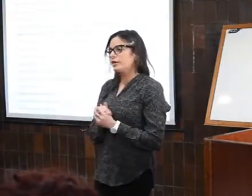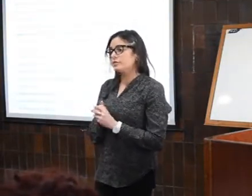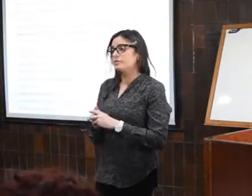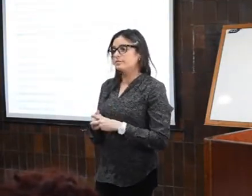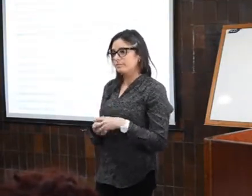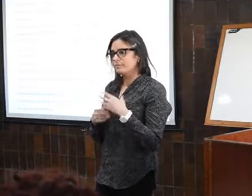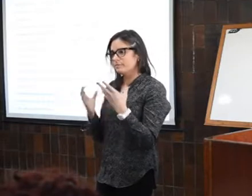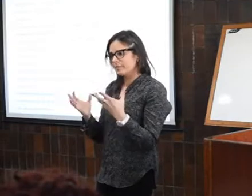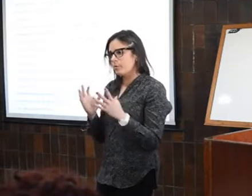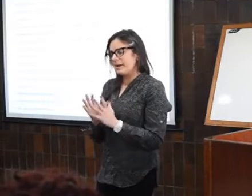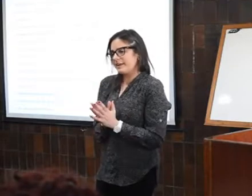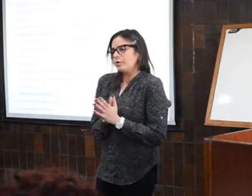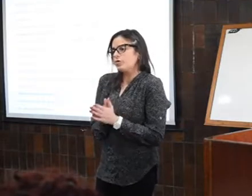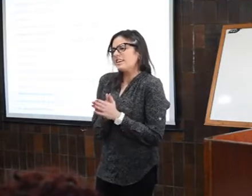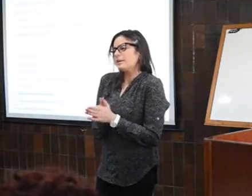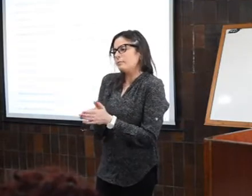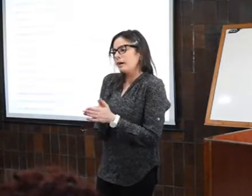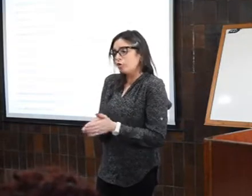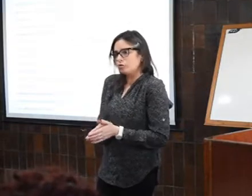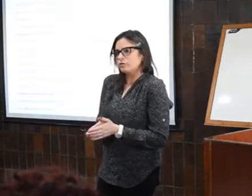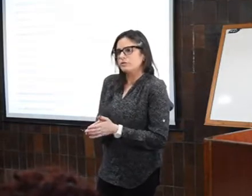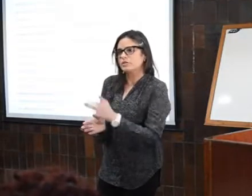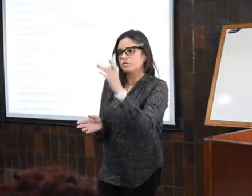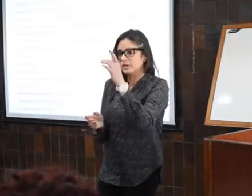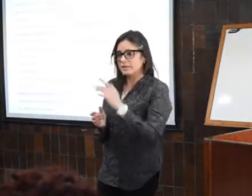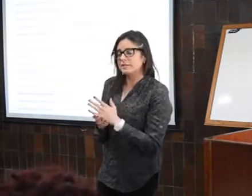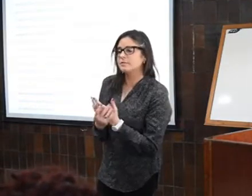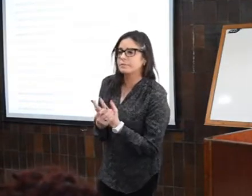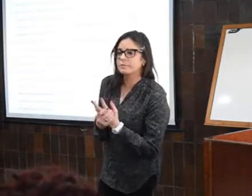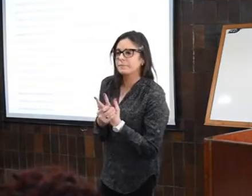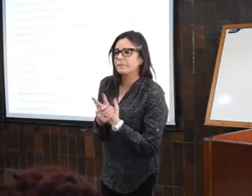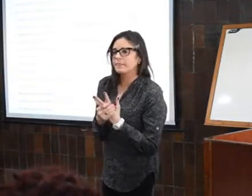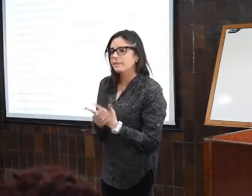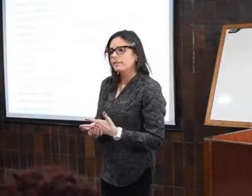el seguro s